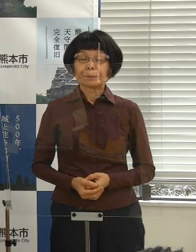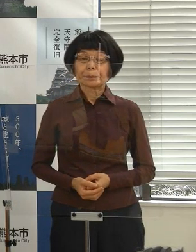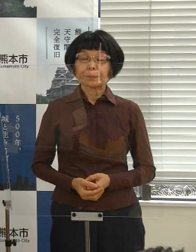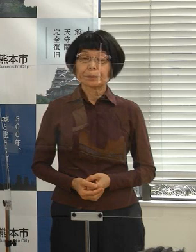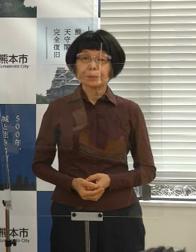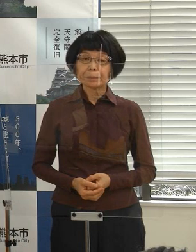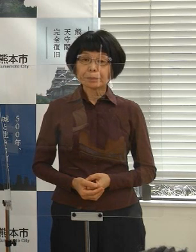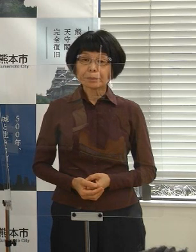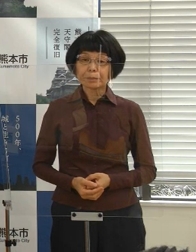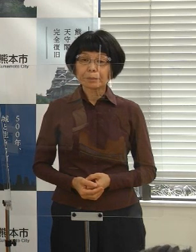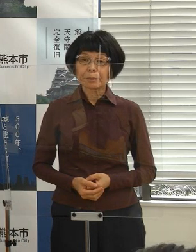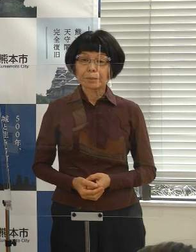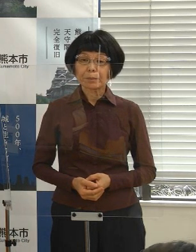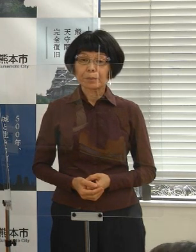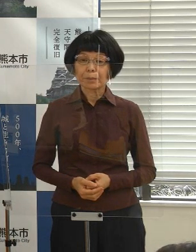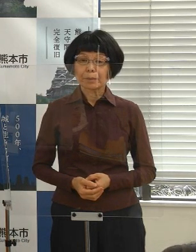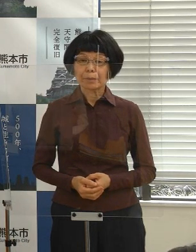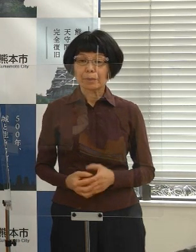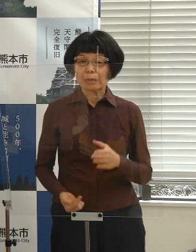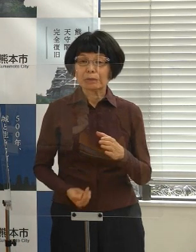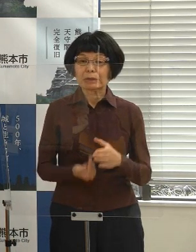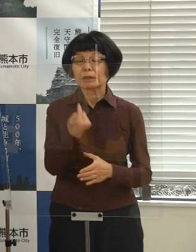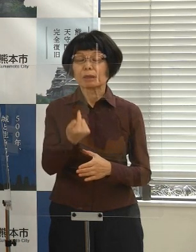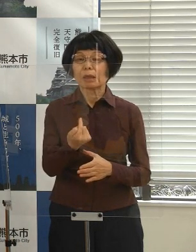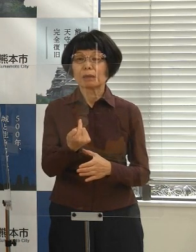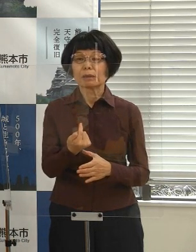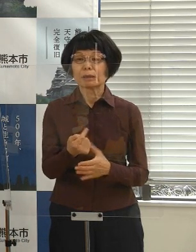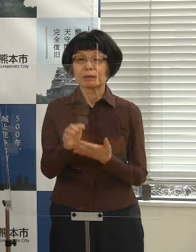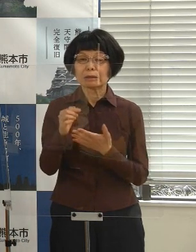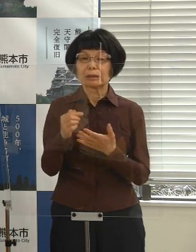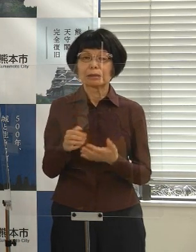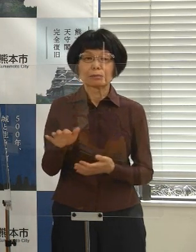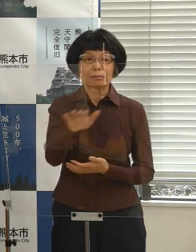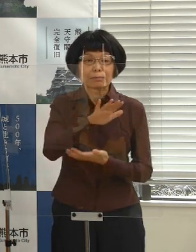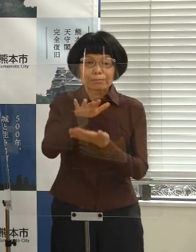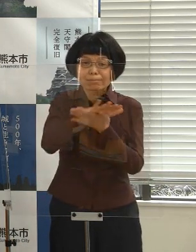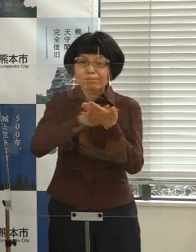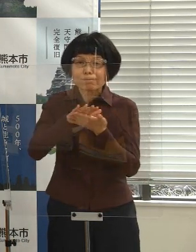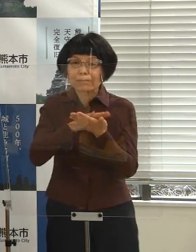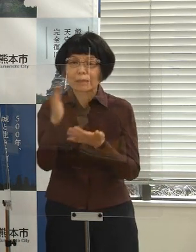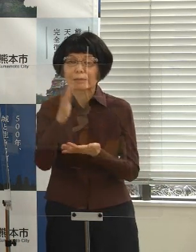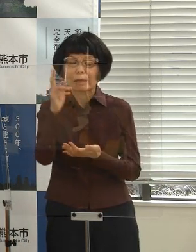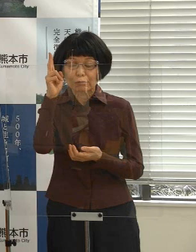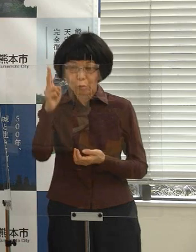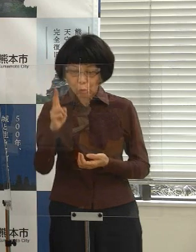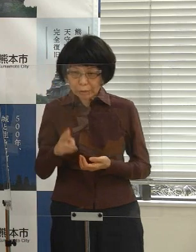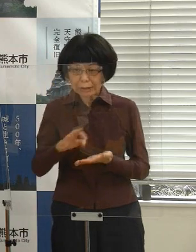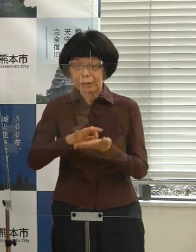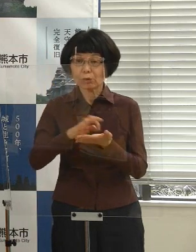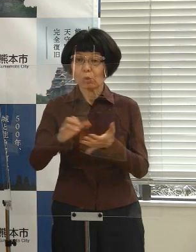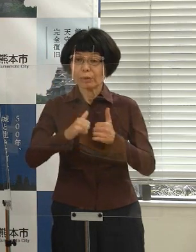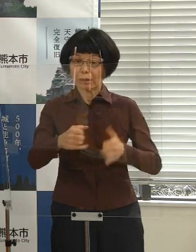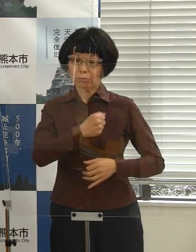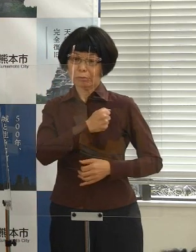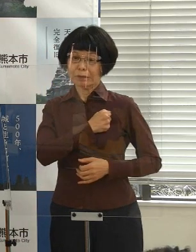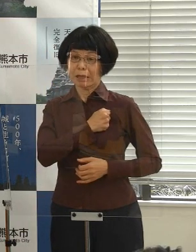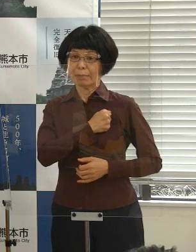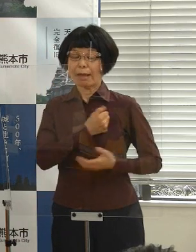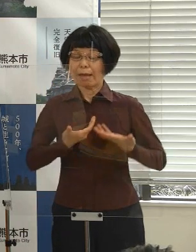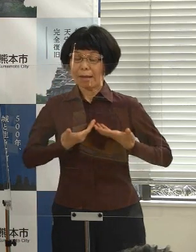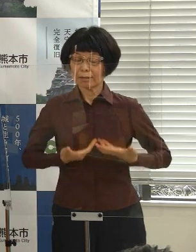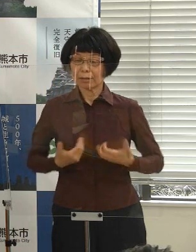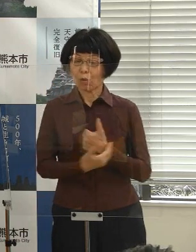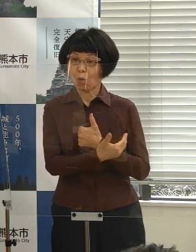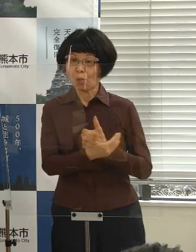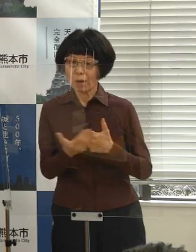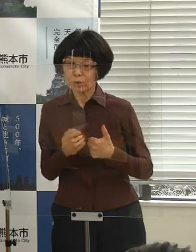事件に巻き込まれることがないようにですね、市民の皆さんあるいは利用者の皆さんの生命安全を守るということをですね、最